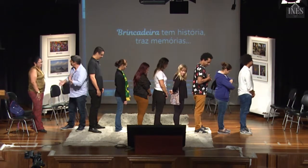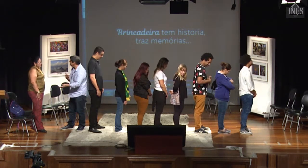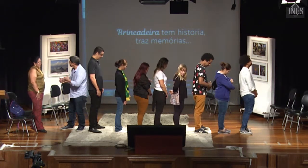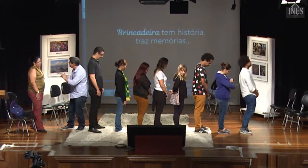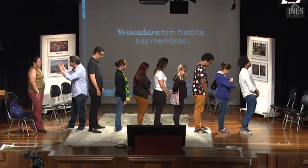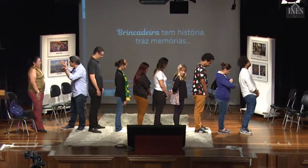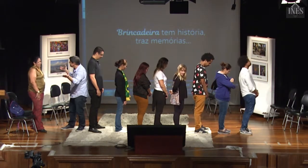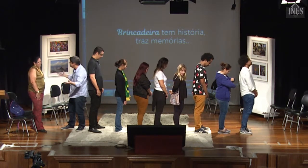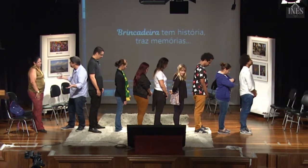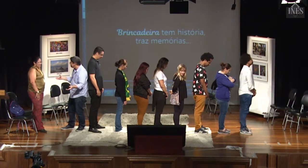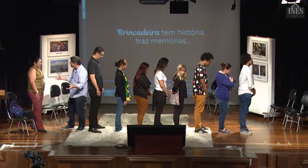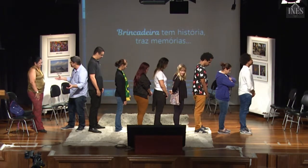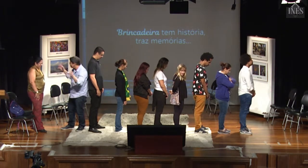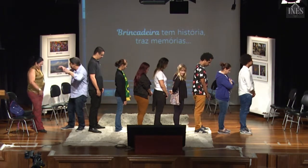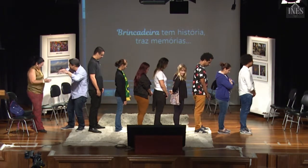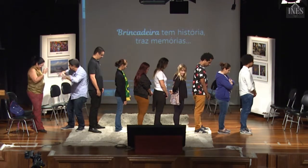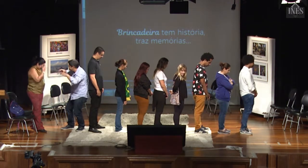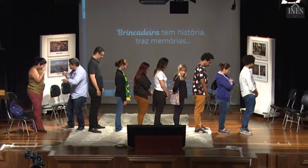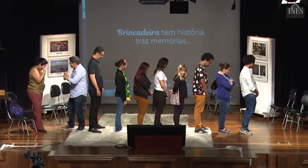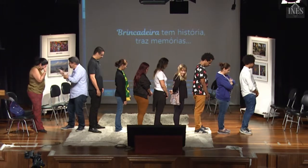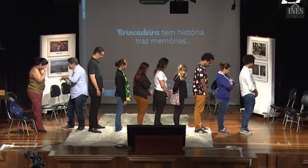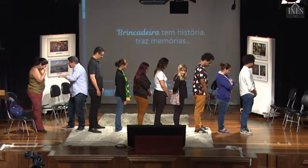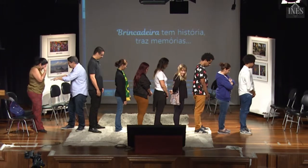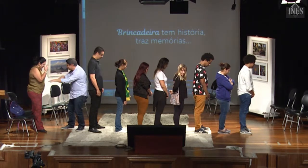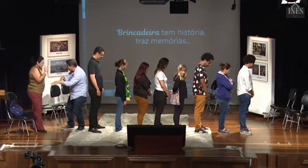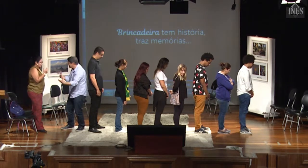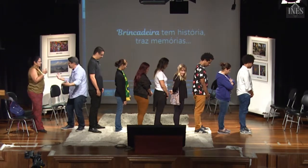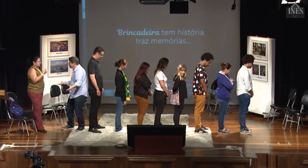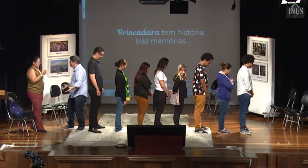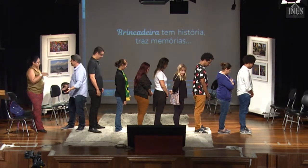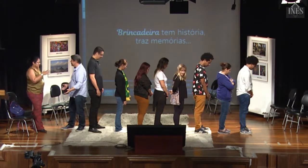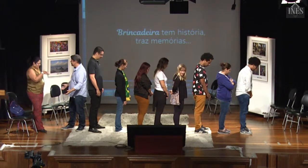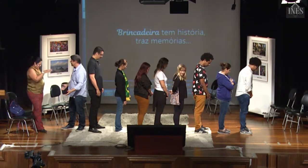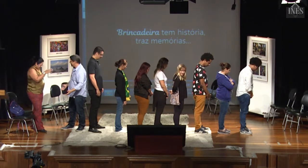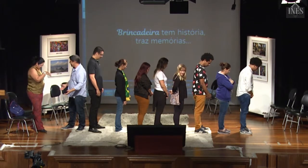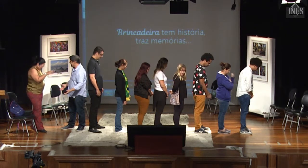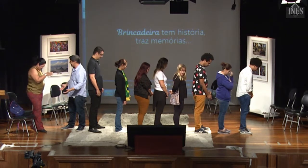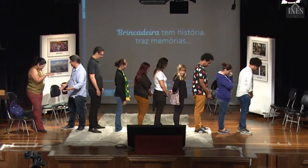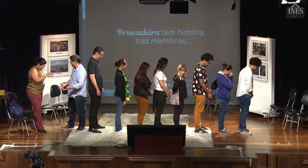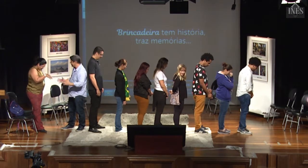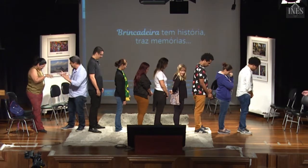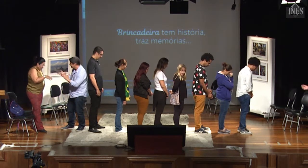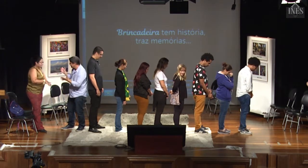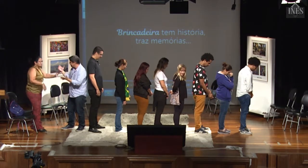Então, qualquer frase, inventa. A chuva, problema do trânsito, qualquer coisa.